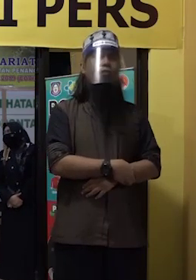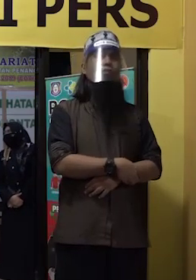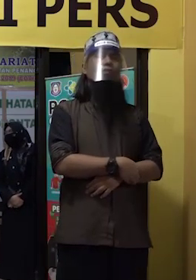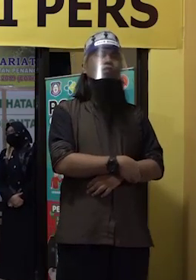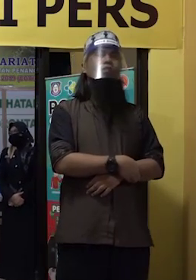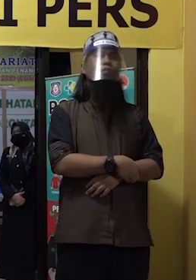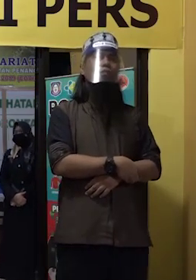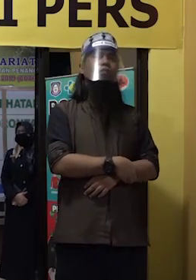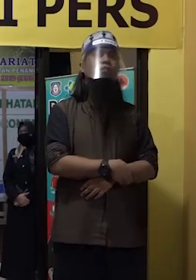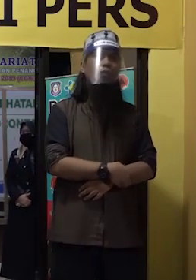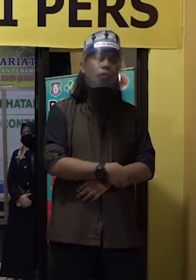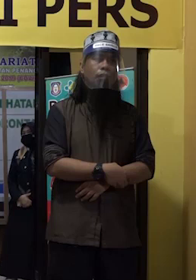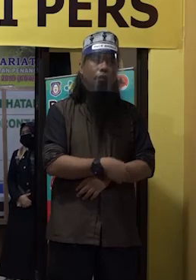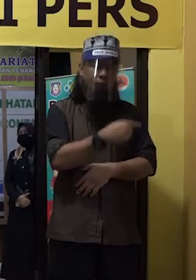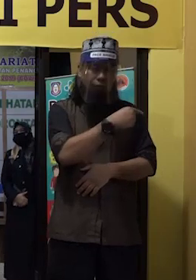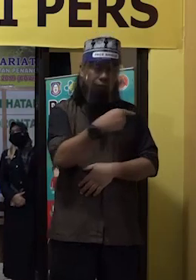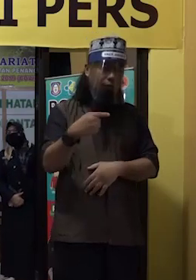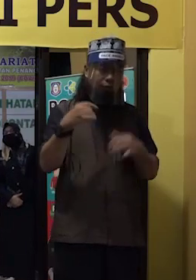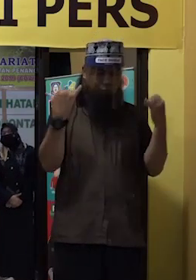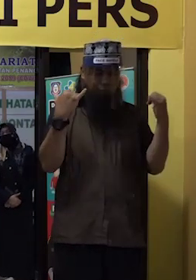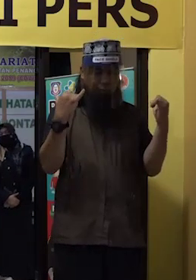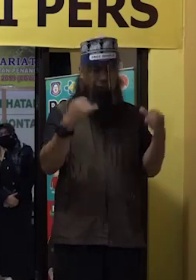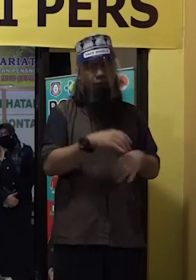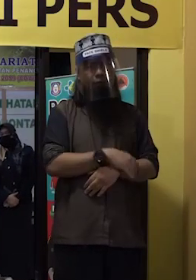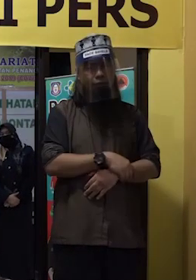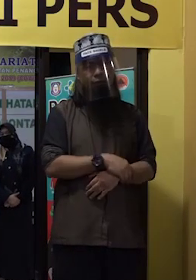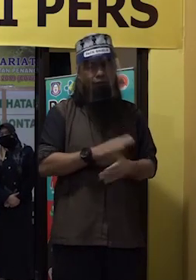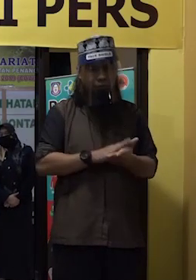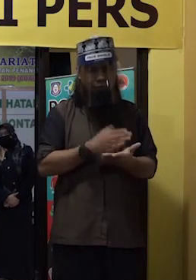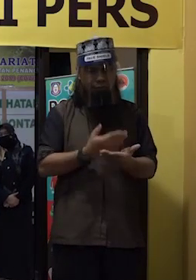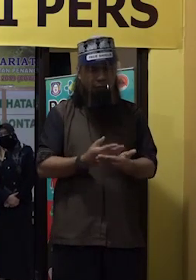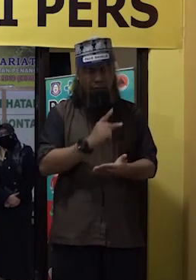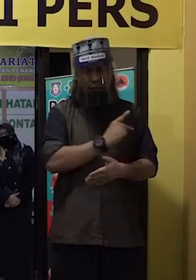penularan COVID-19 ini. Dan jangan